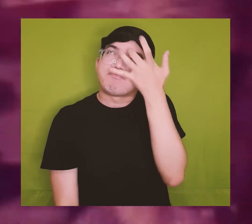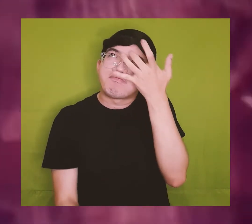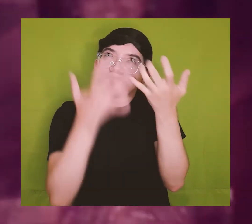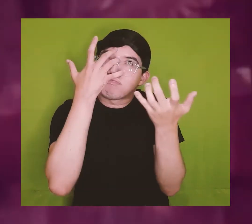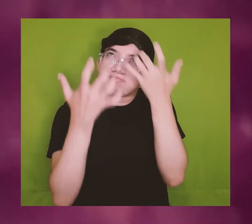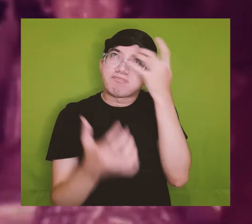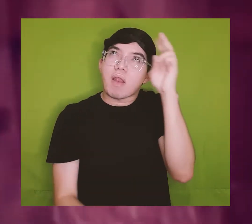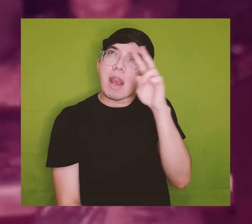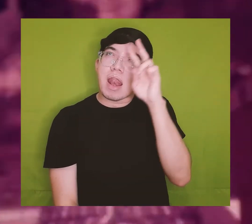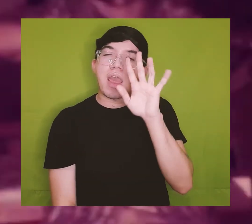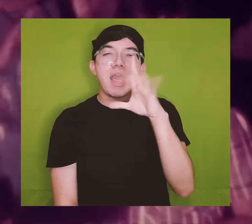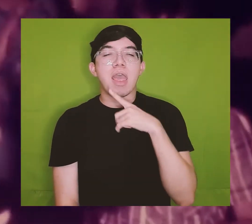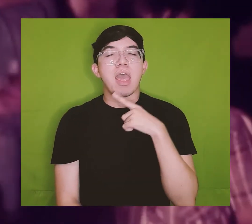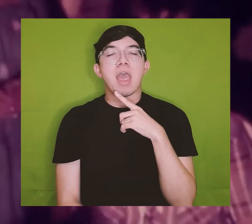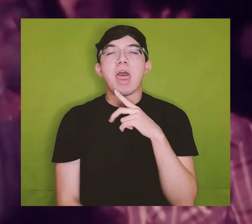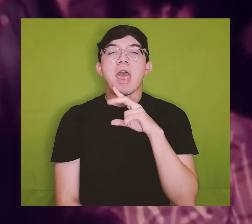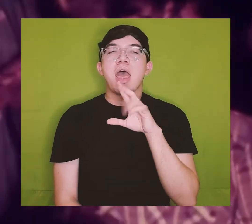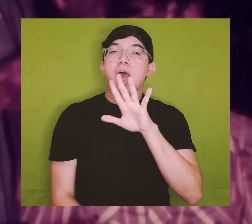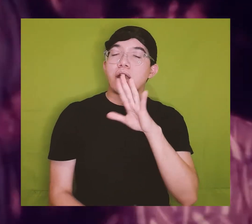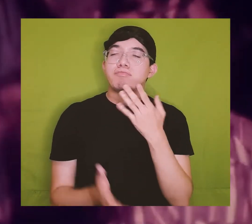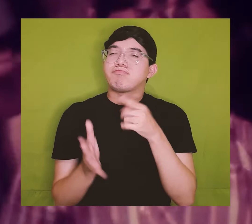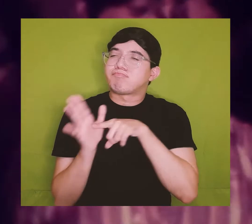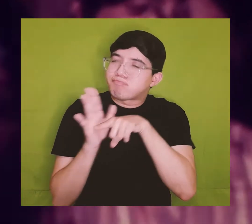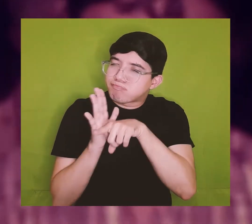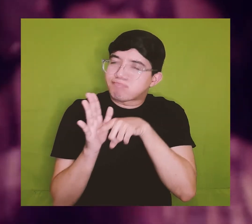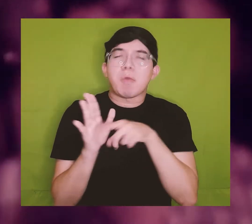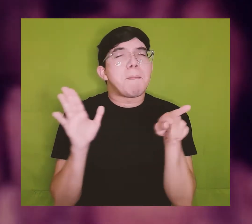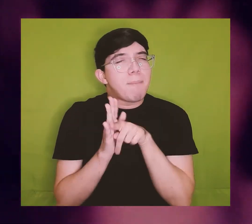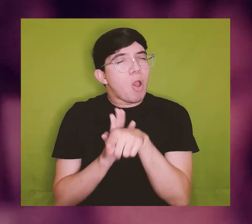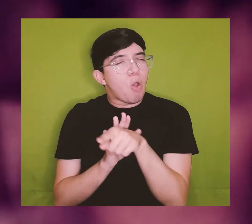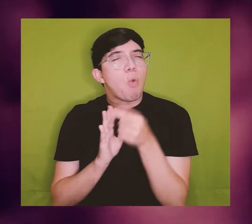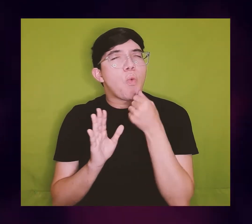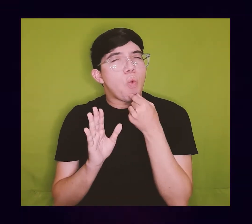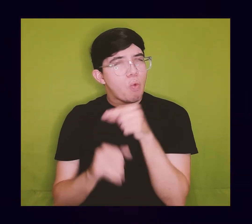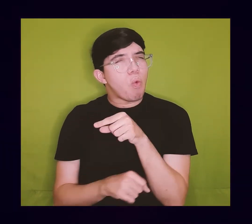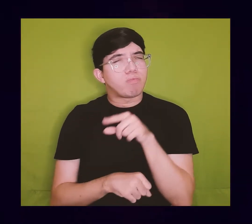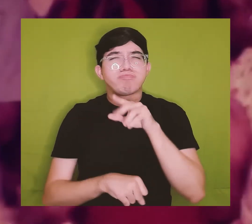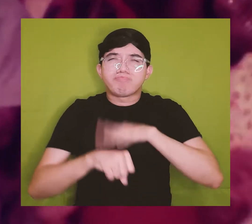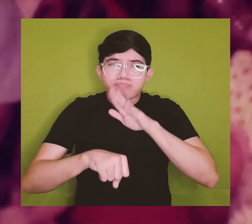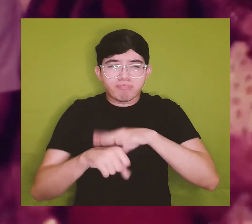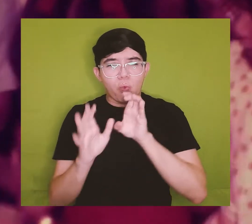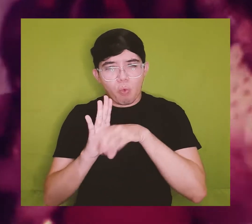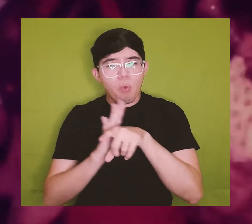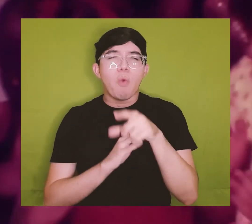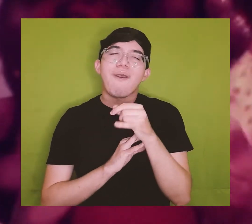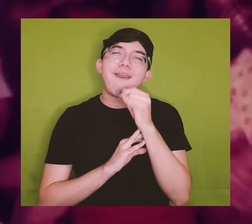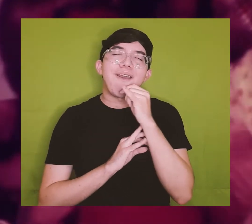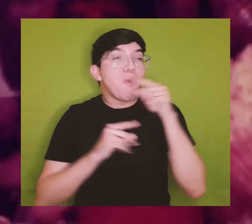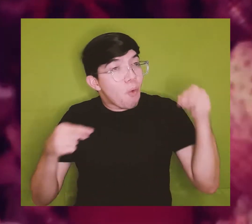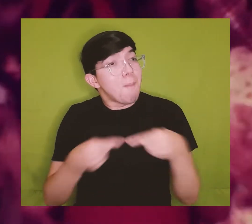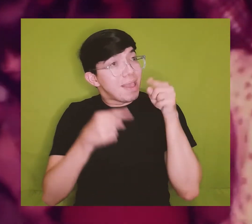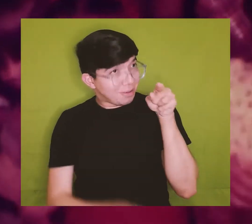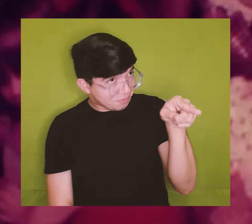um livro escrito por um pesquisador, sabe? É importante o pesquisador, mas a memória, assim, afetiva, como tu fala, o ponte da